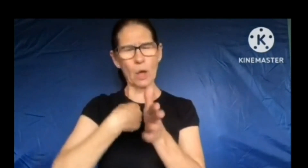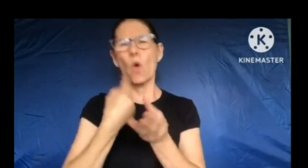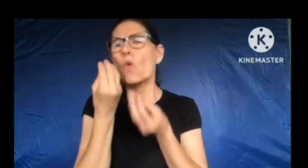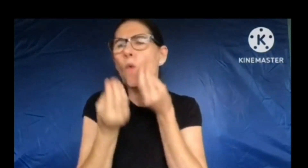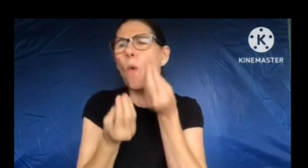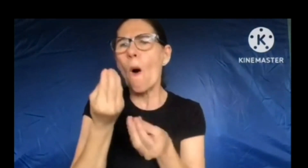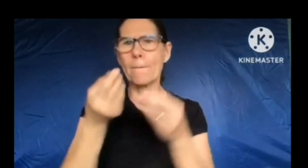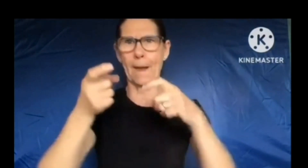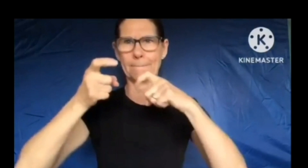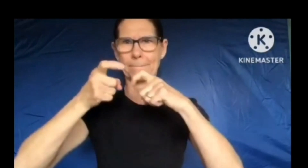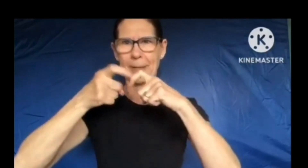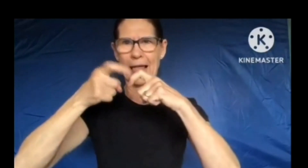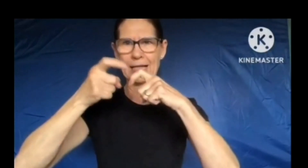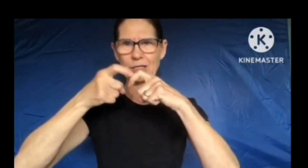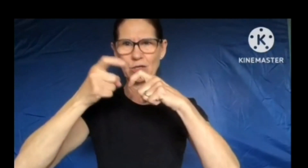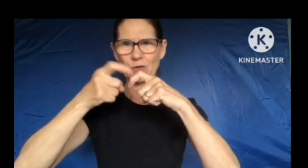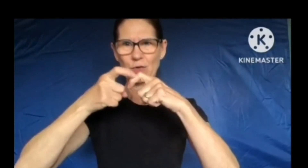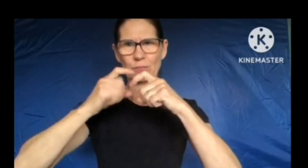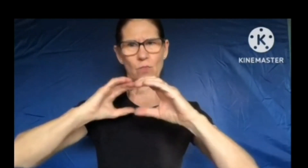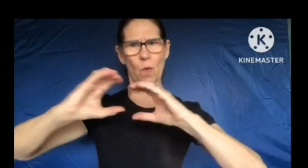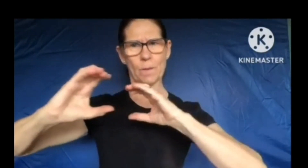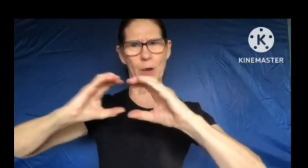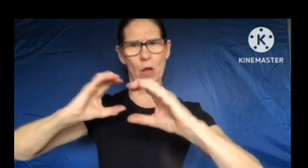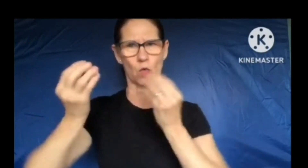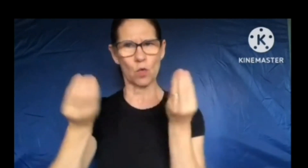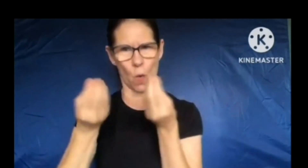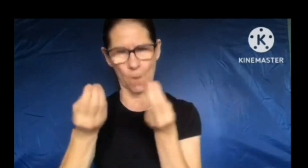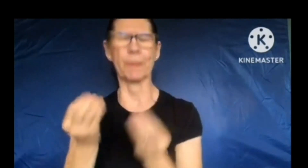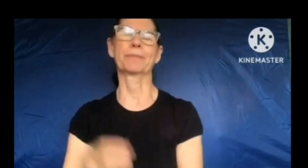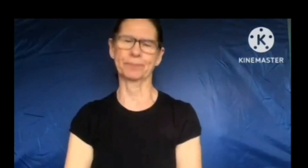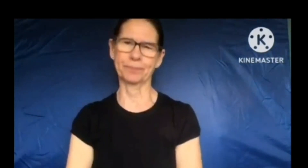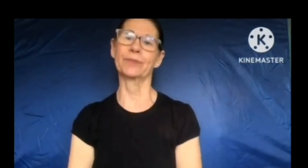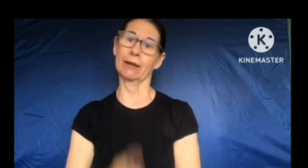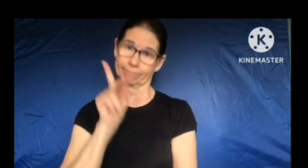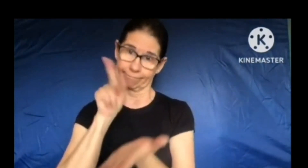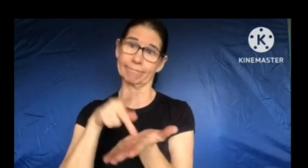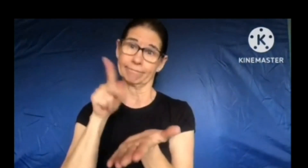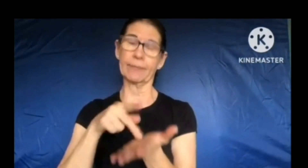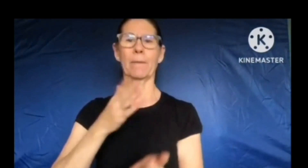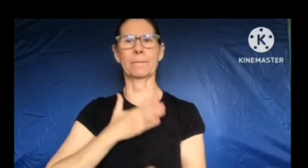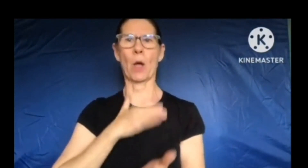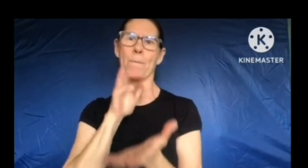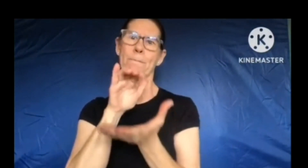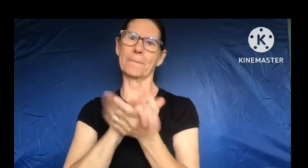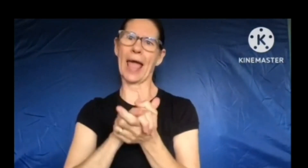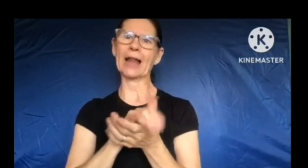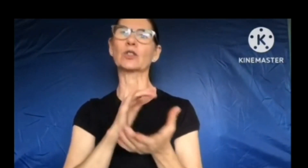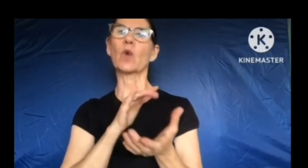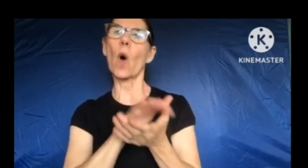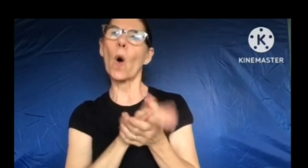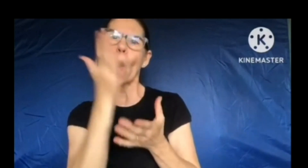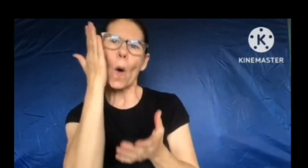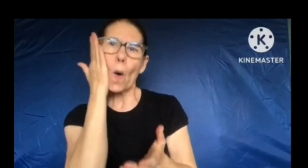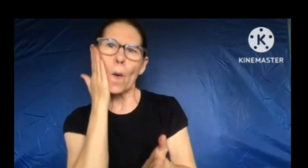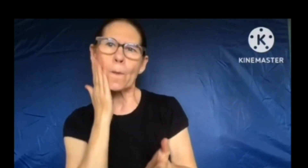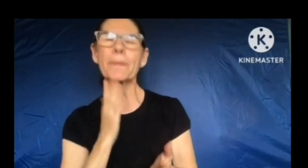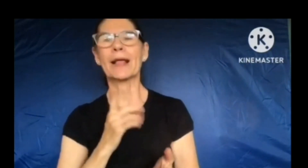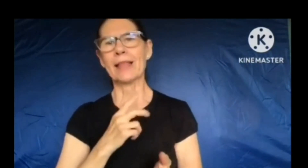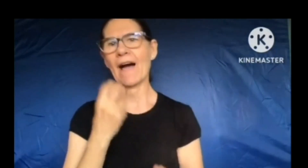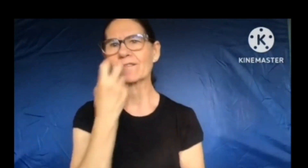Também perguntaram para mim, como que é quando eu vou ao médico? Olha, eu vou com meu marido,